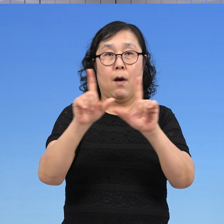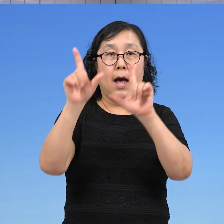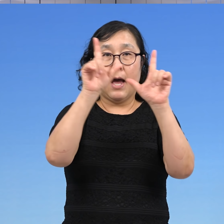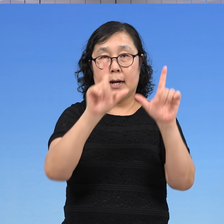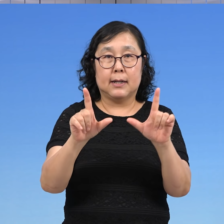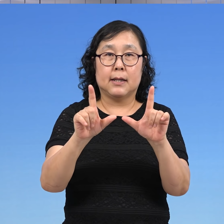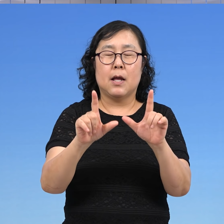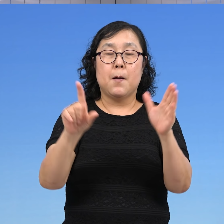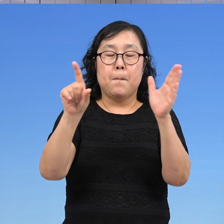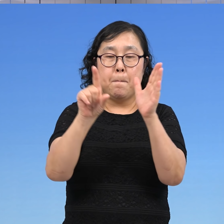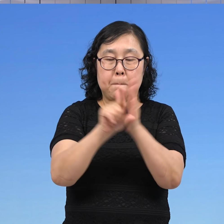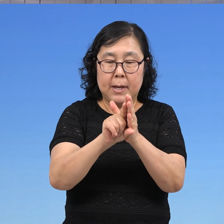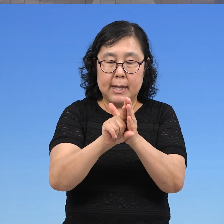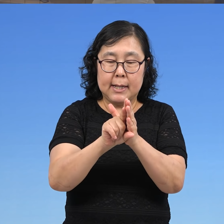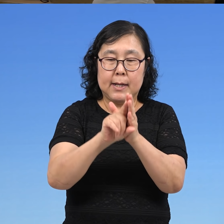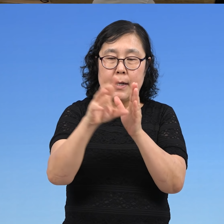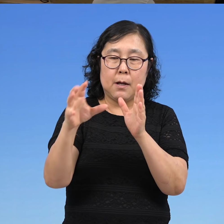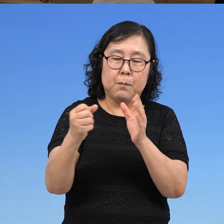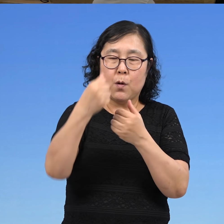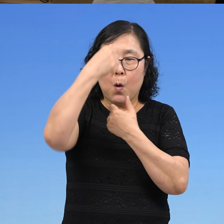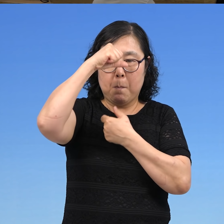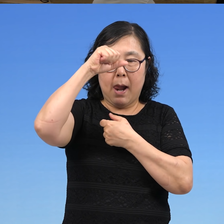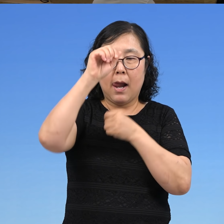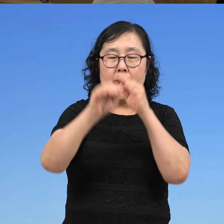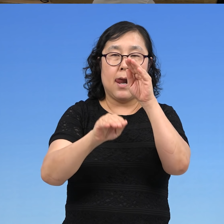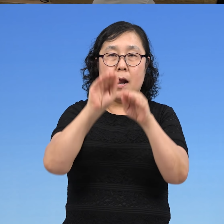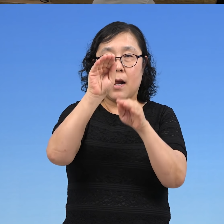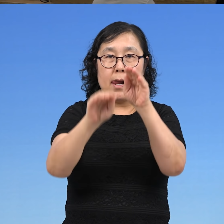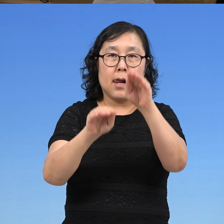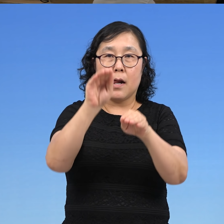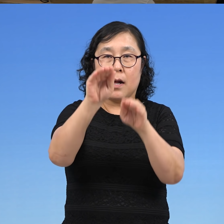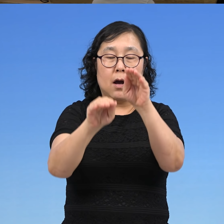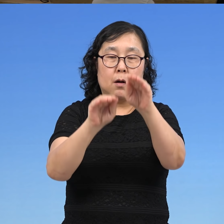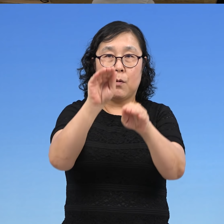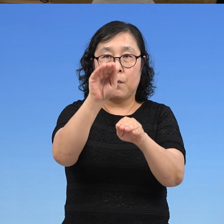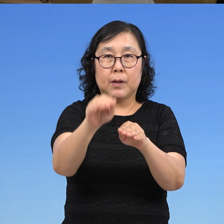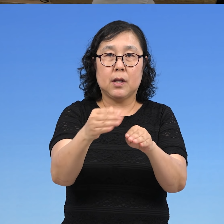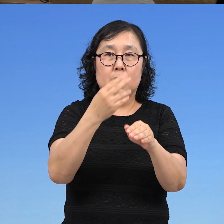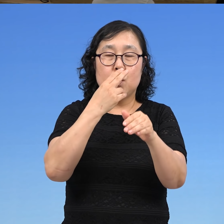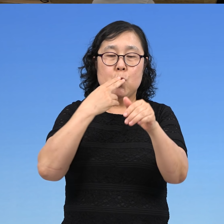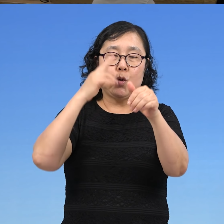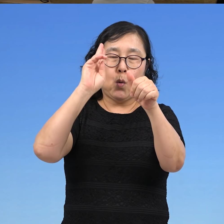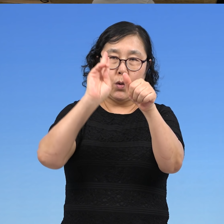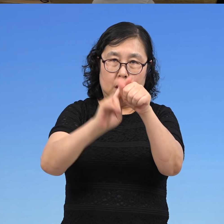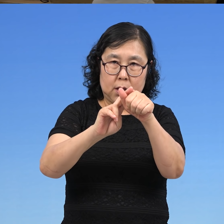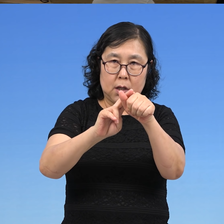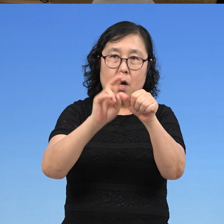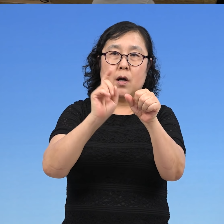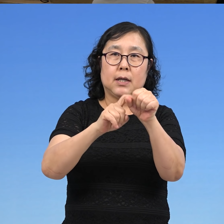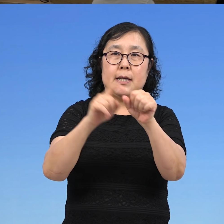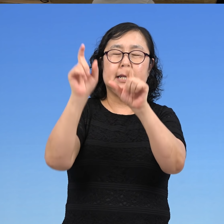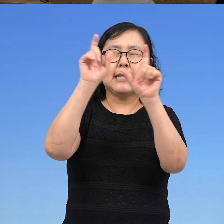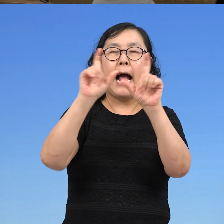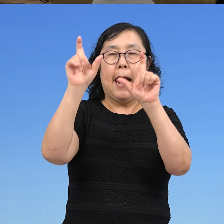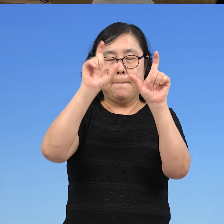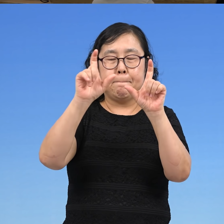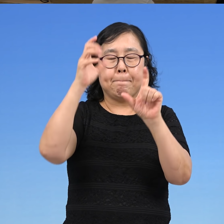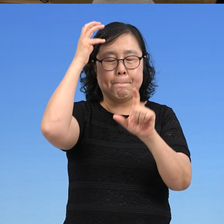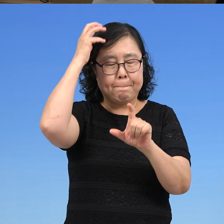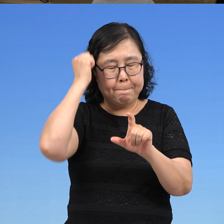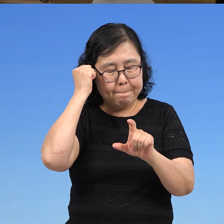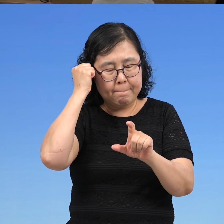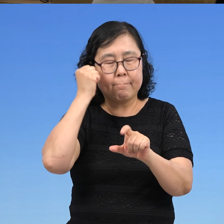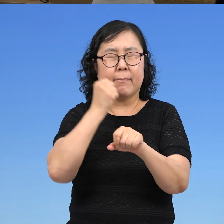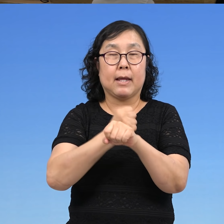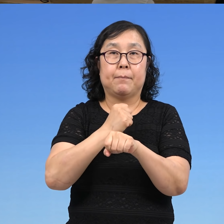신앙 생활이란 건 이 믿음으로 발걸음을 옮길 일이 중요합니다 믿음으로 발끈 음을 옮기는 도 정적인